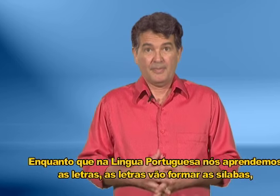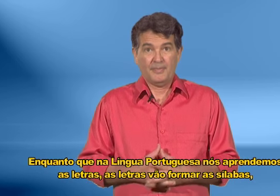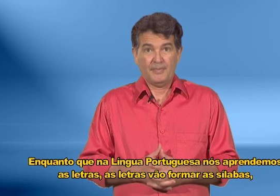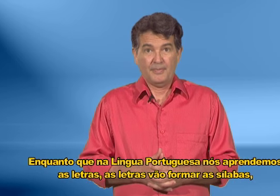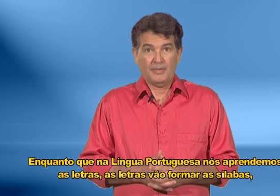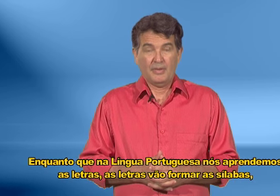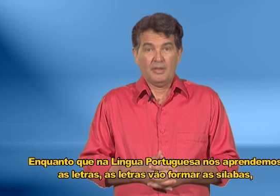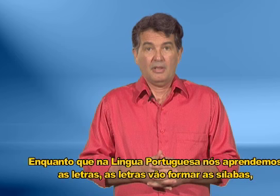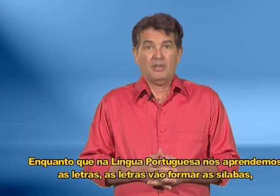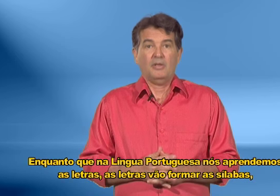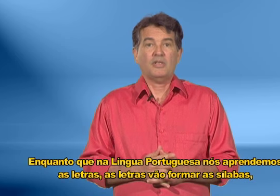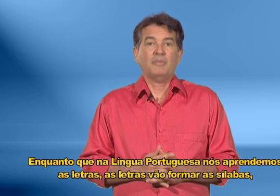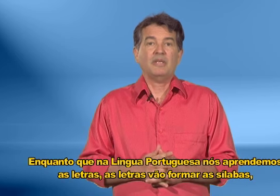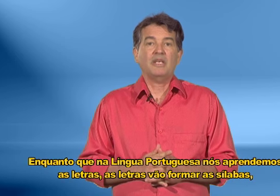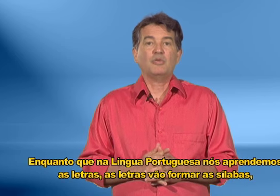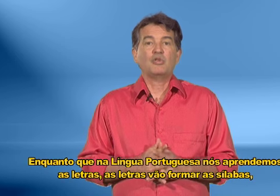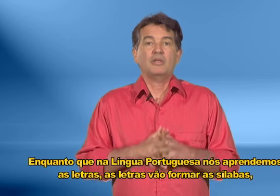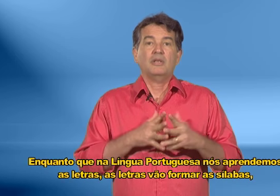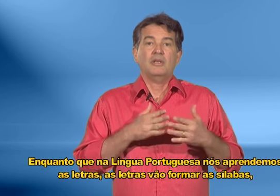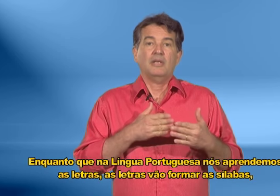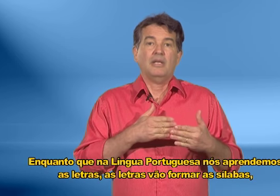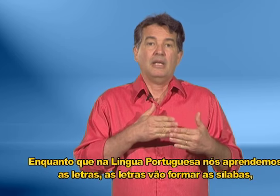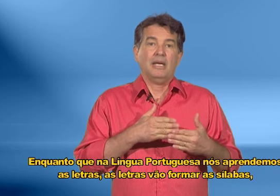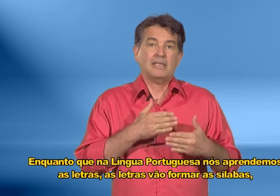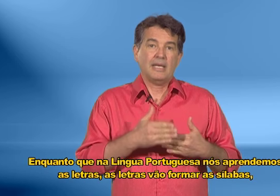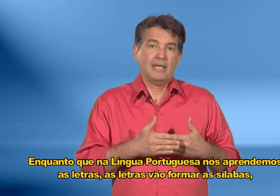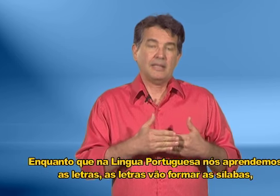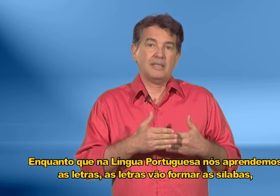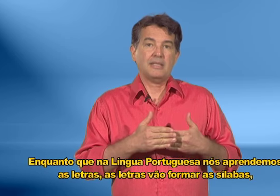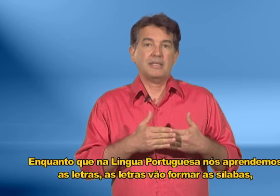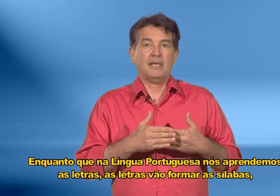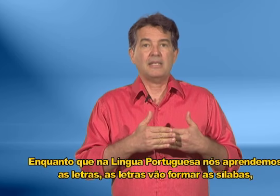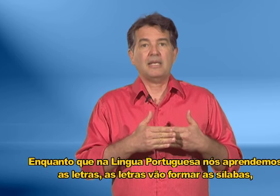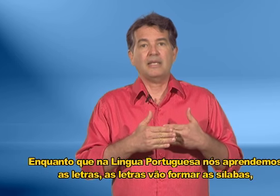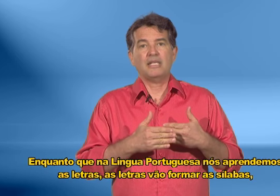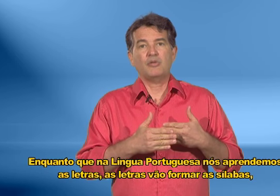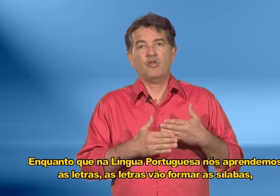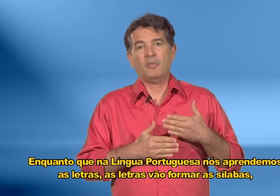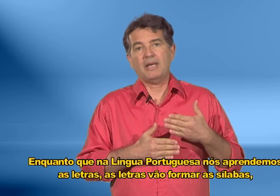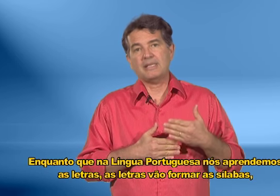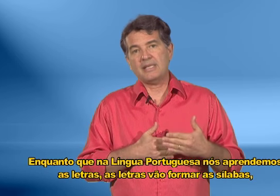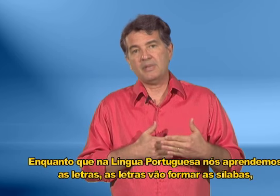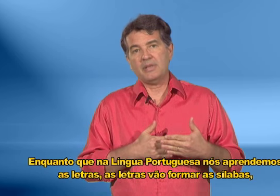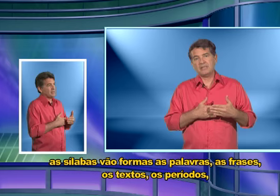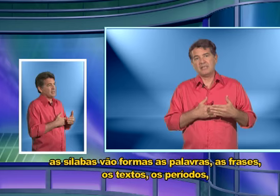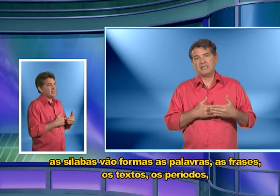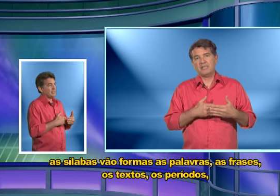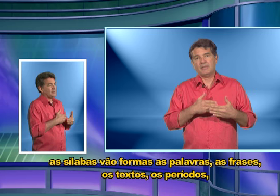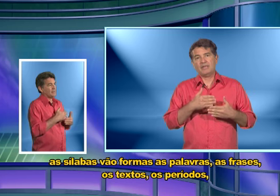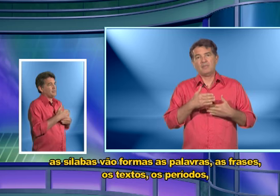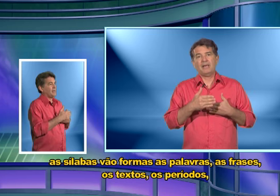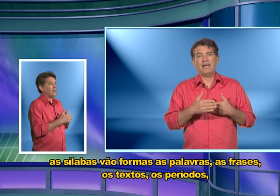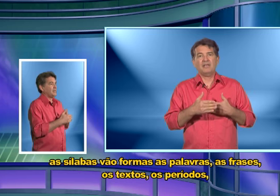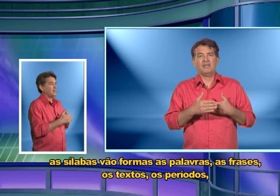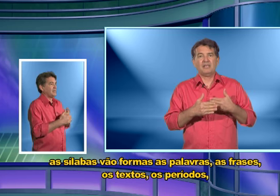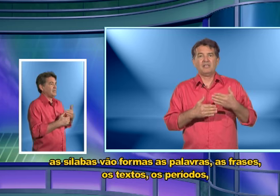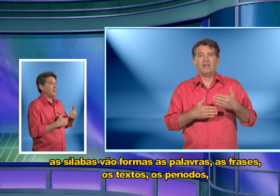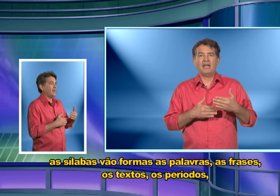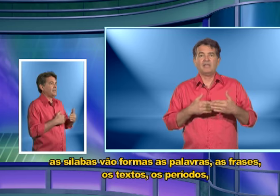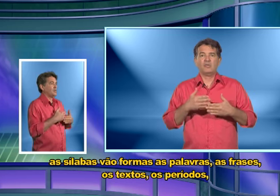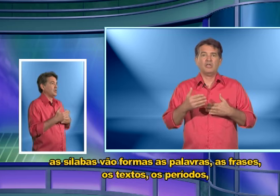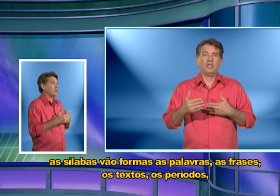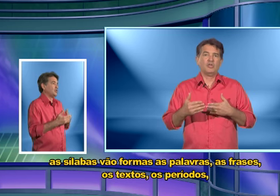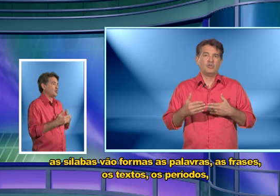portuguesa, nós aprendemos as letras vão formar as sílabas as palavras,